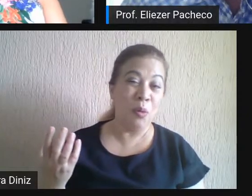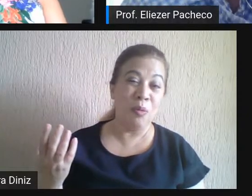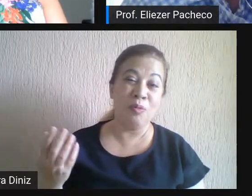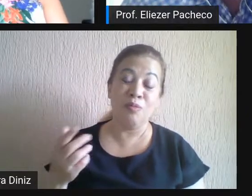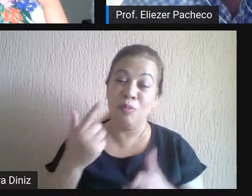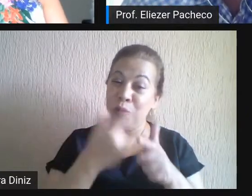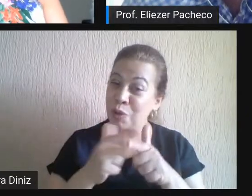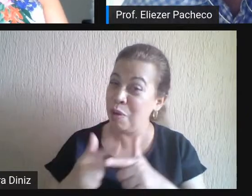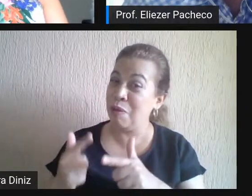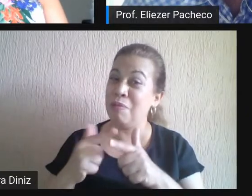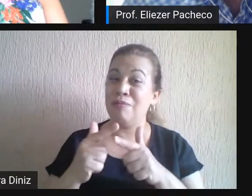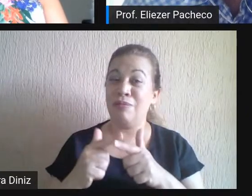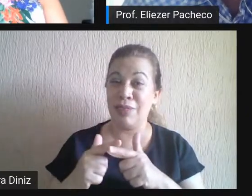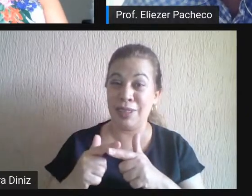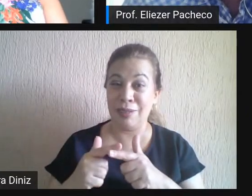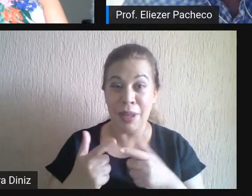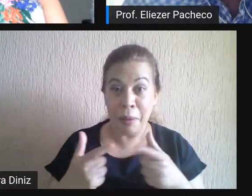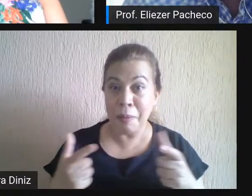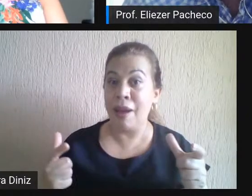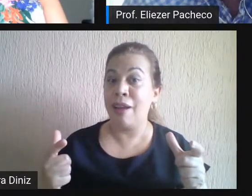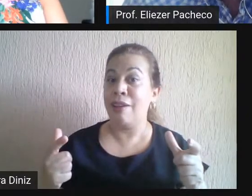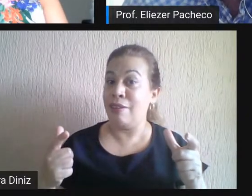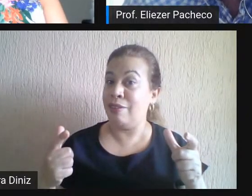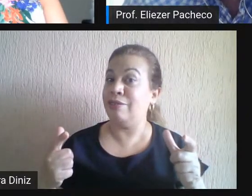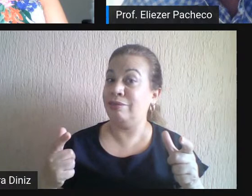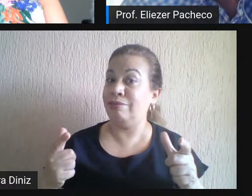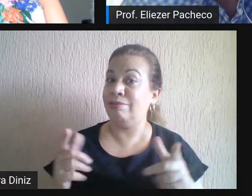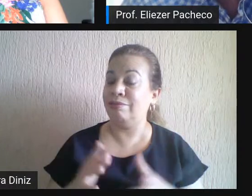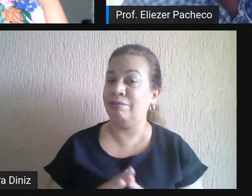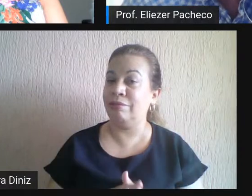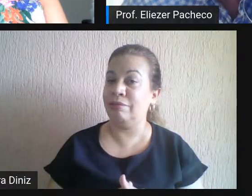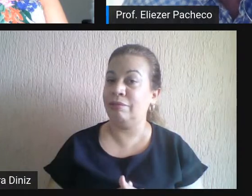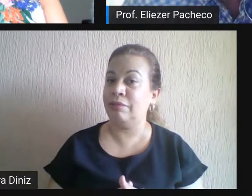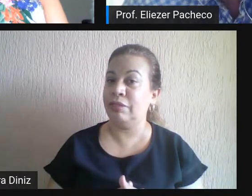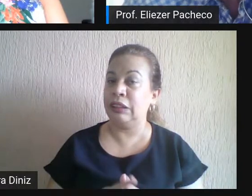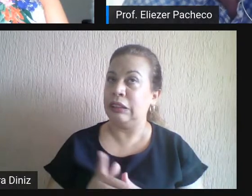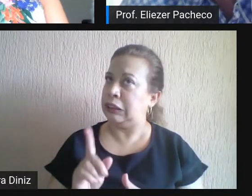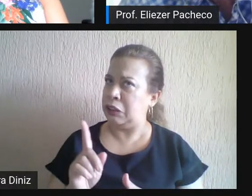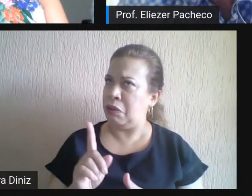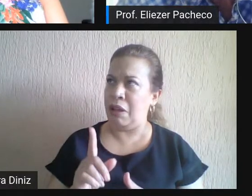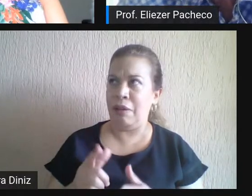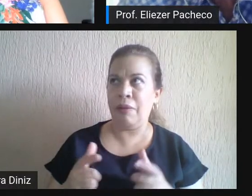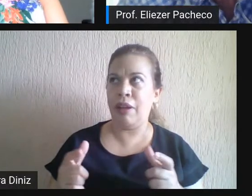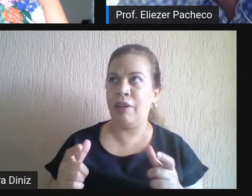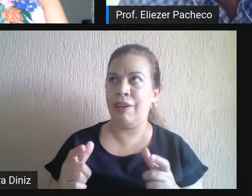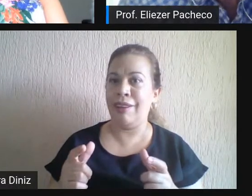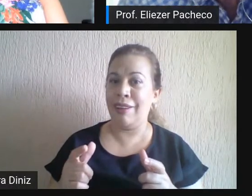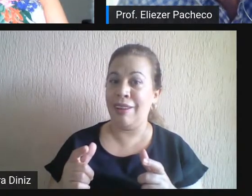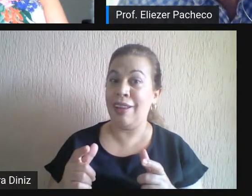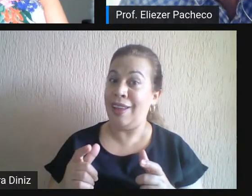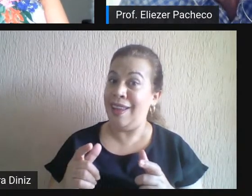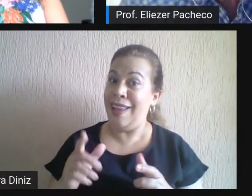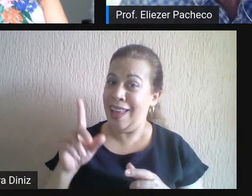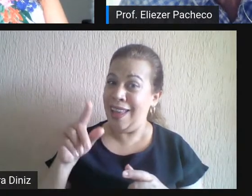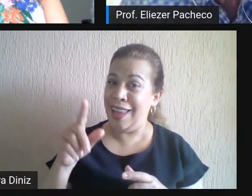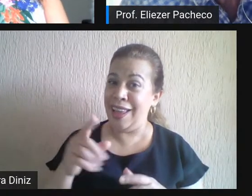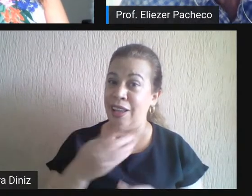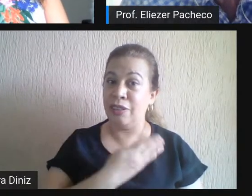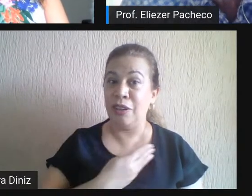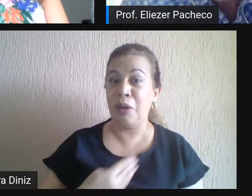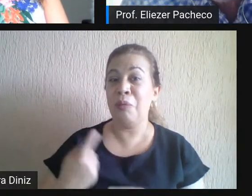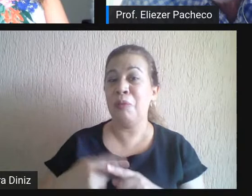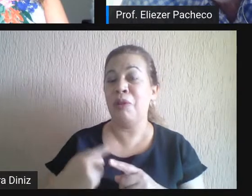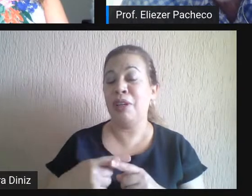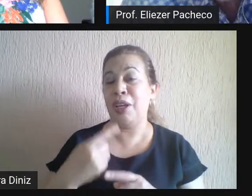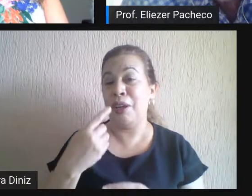embora seja um problema, não vamos entender mal, mas não é o maior dos problemas, são os governos. Porque os governos ficam 4 anos e